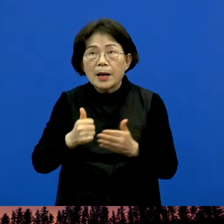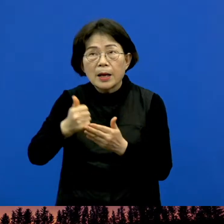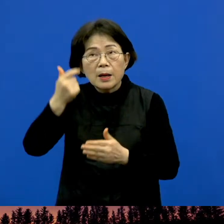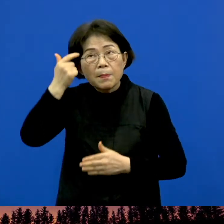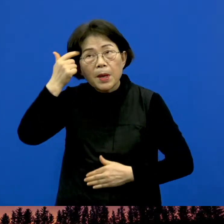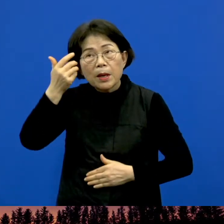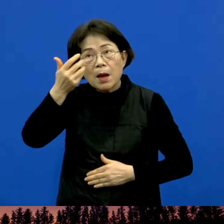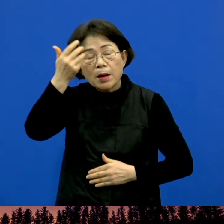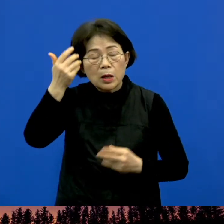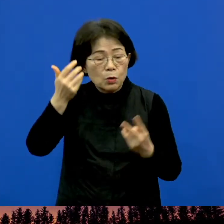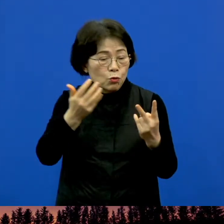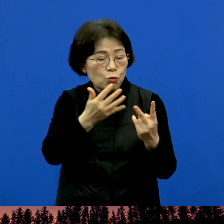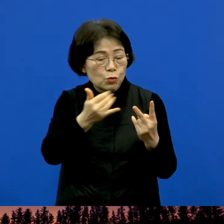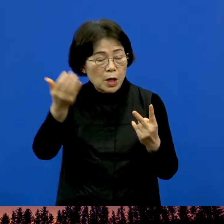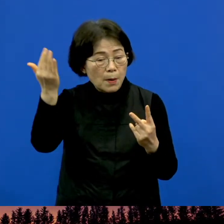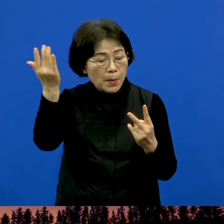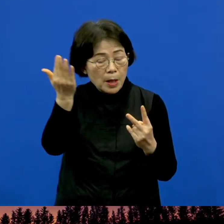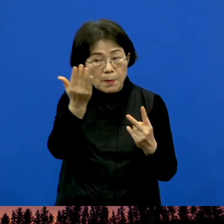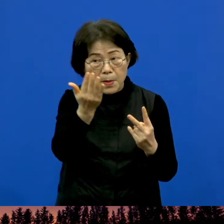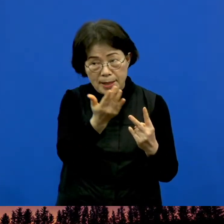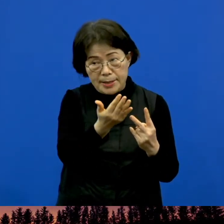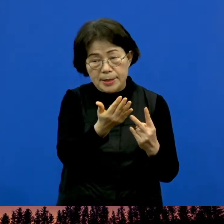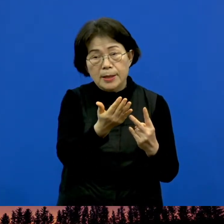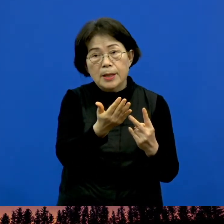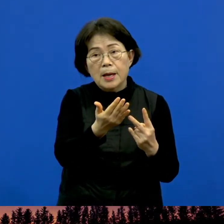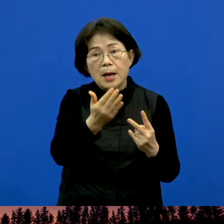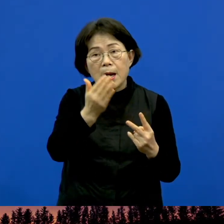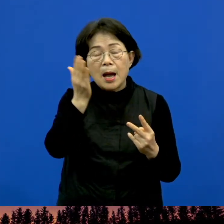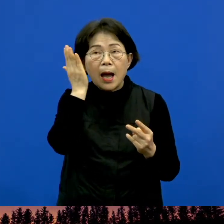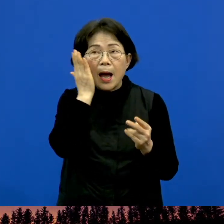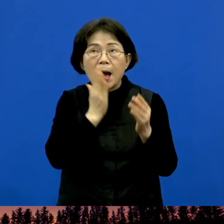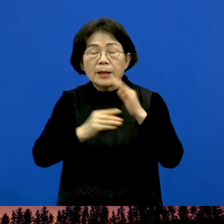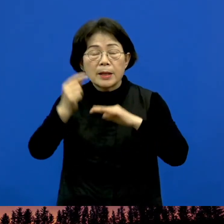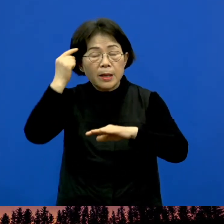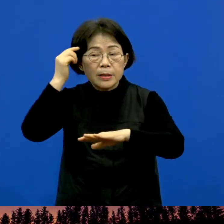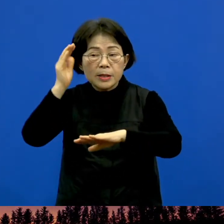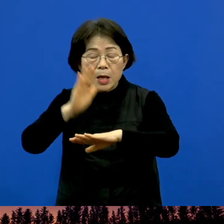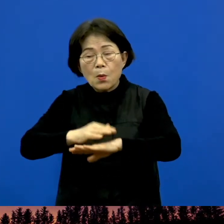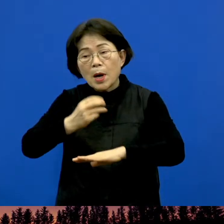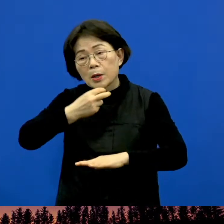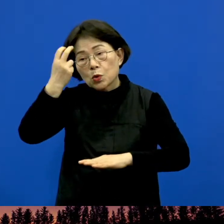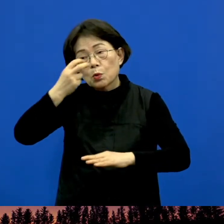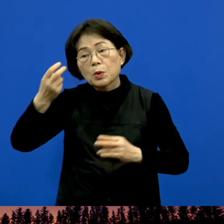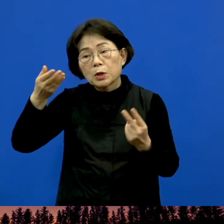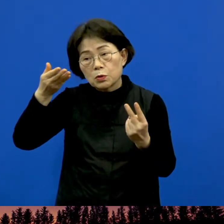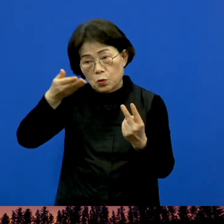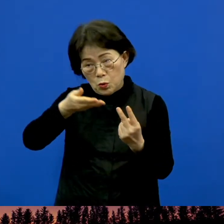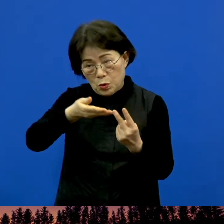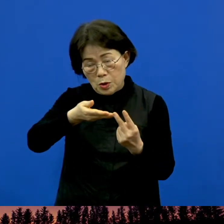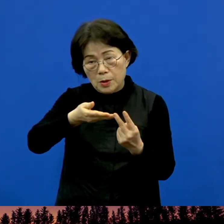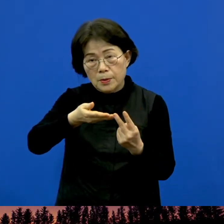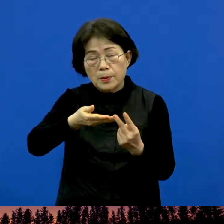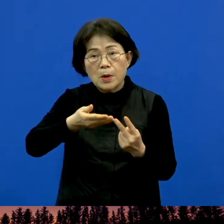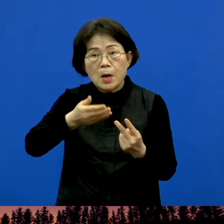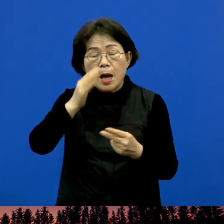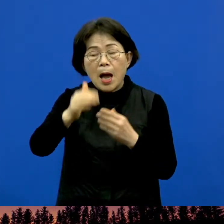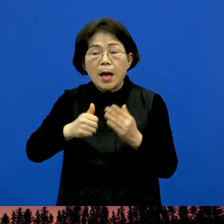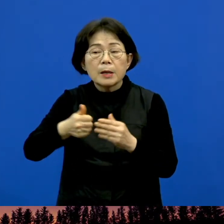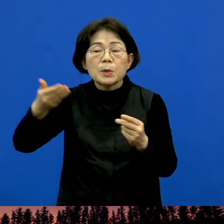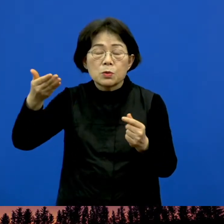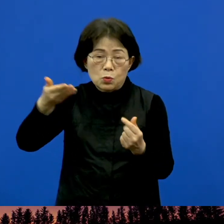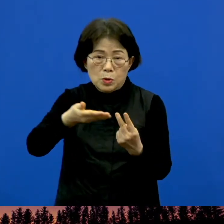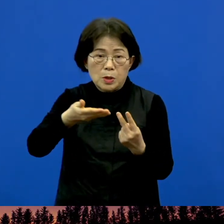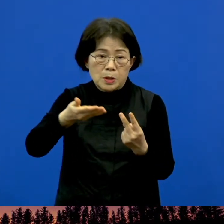부살렐과 오홀리압에게 임했다. 그리고 하늘의 지혜와 총명이 그들에게 보여줬다. 하늘의 지혜. 하나님이 주신 거예요.